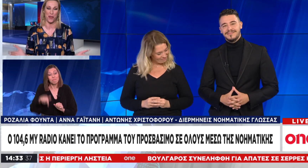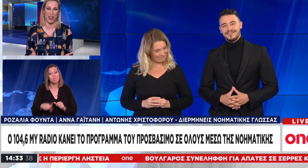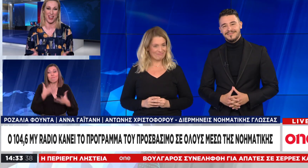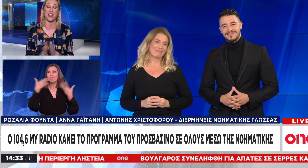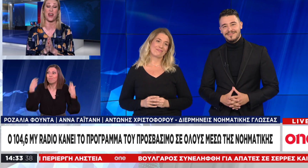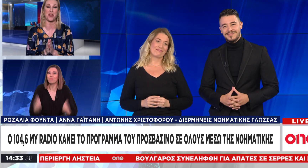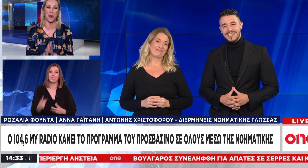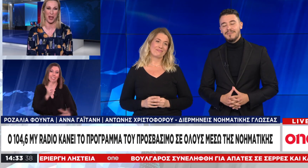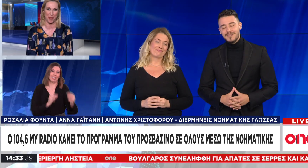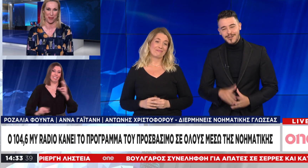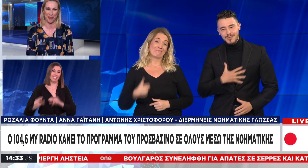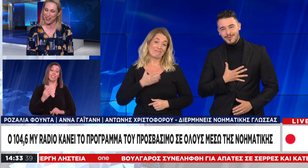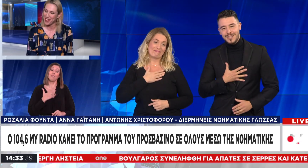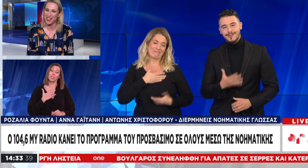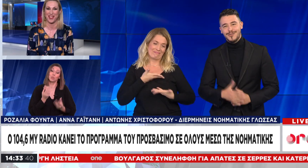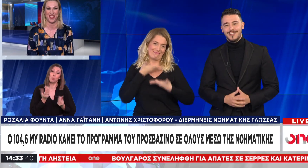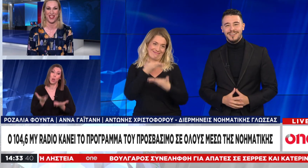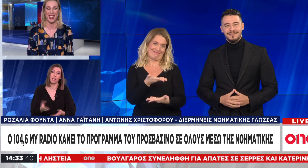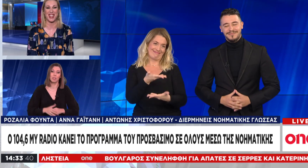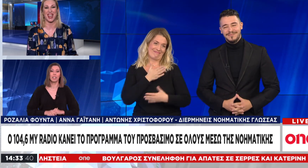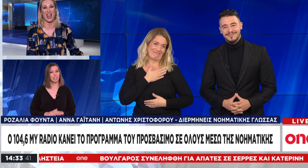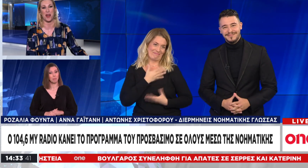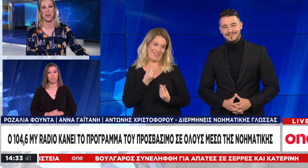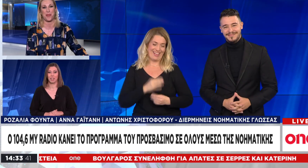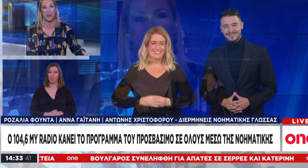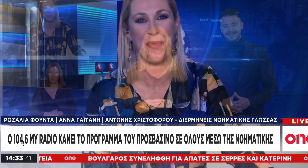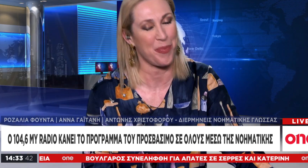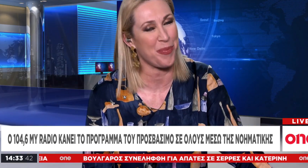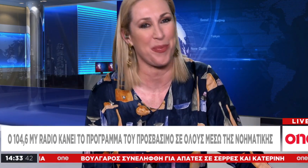κουβέντα σας ευχαριστώ πολύ εμείς ευχαριστούμε πολύ για τη φιλοξενία να είστε εμείς σα ευχαριστούμε m